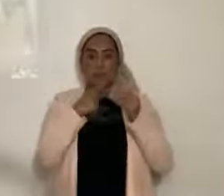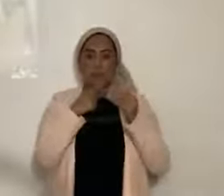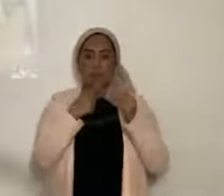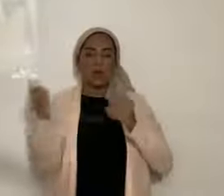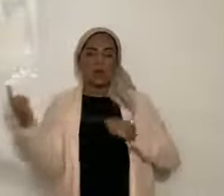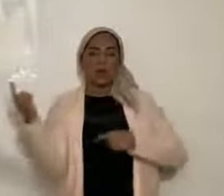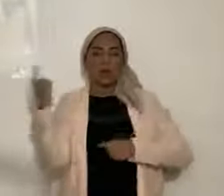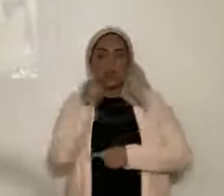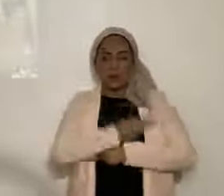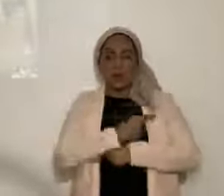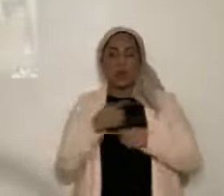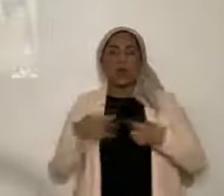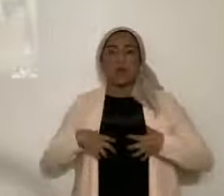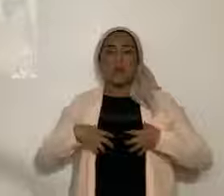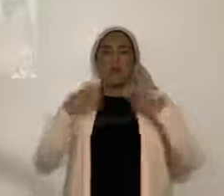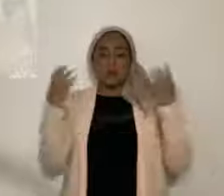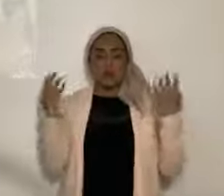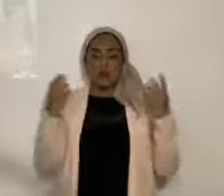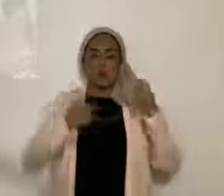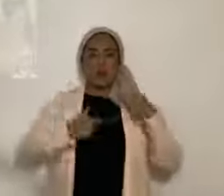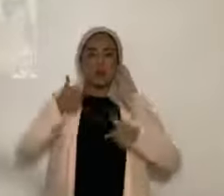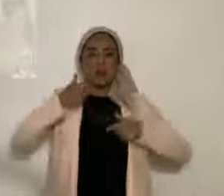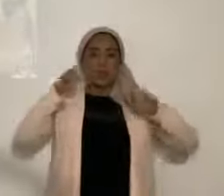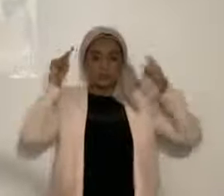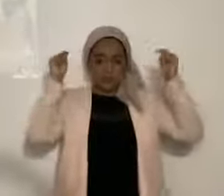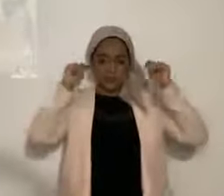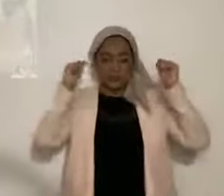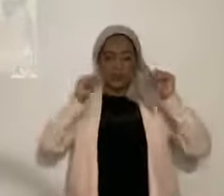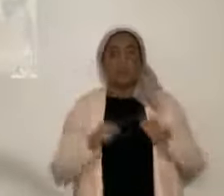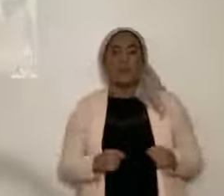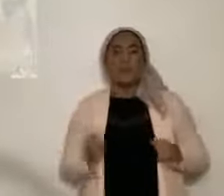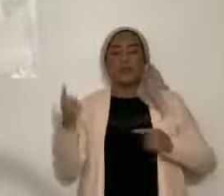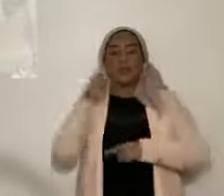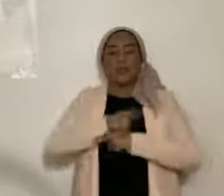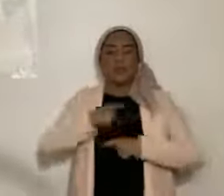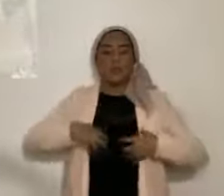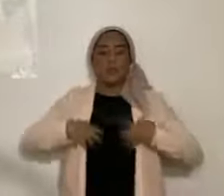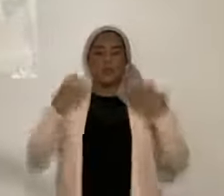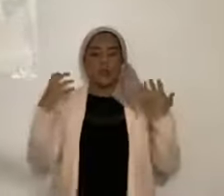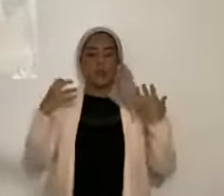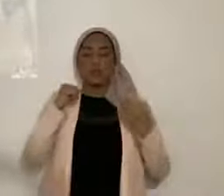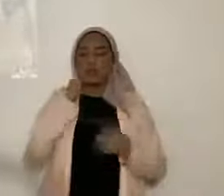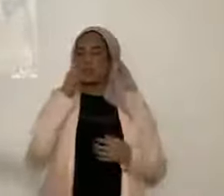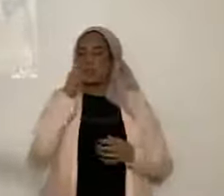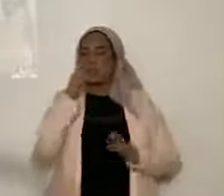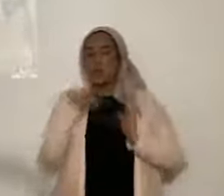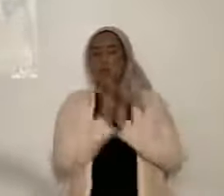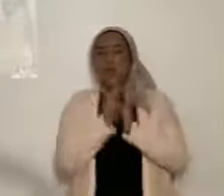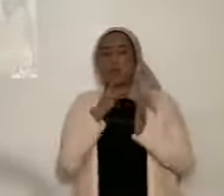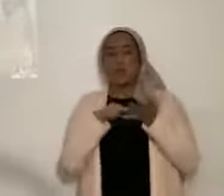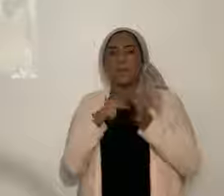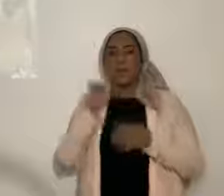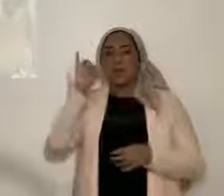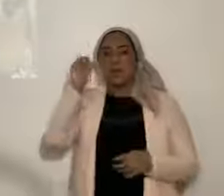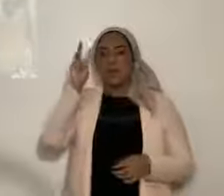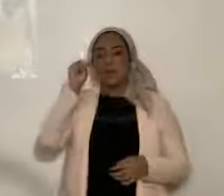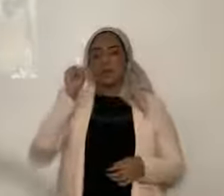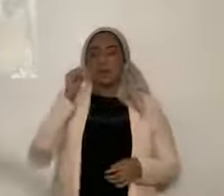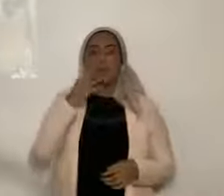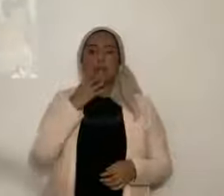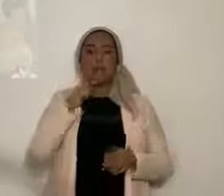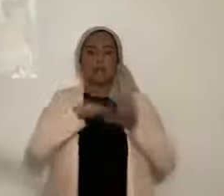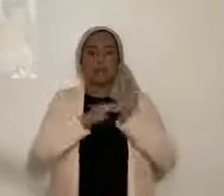día de la ira, o sea, la gran tribulación. El día de la ira no es solamente un día de 24 horas, Yom es ciclo en hebreo, y